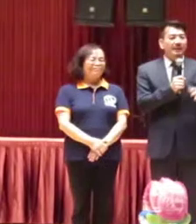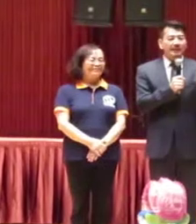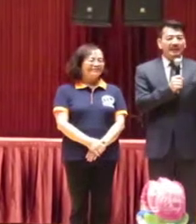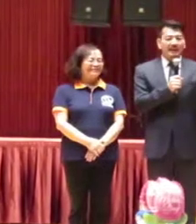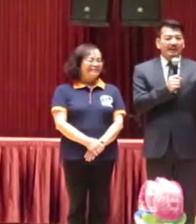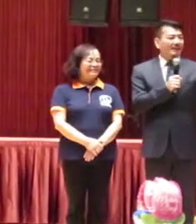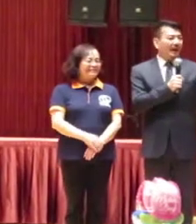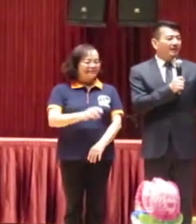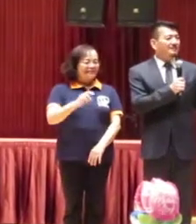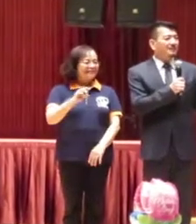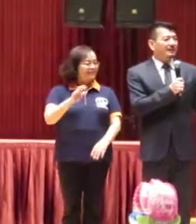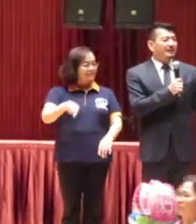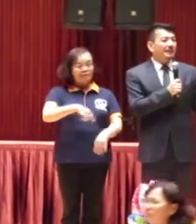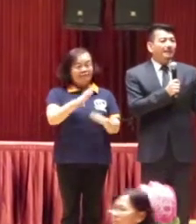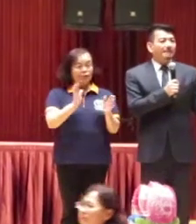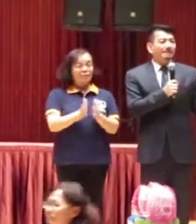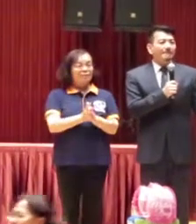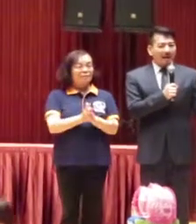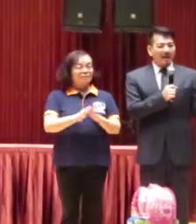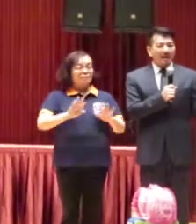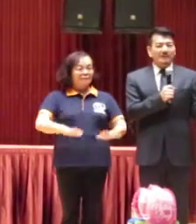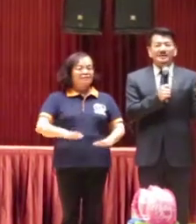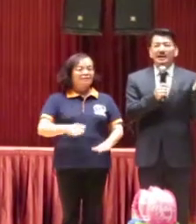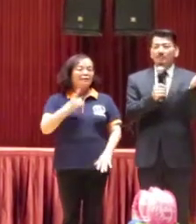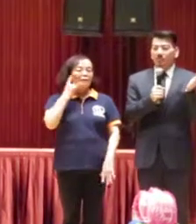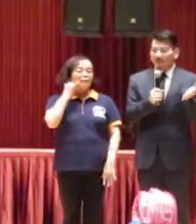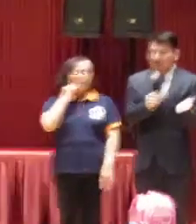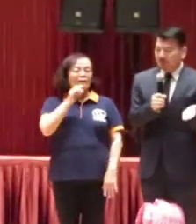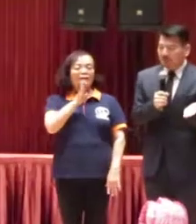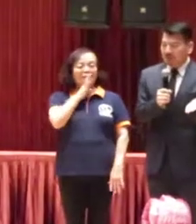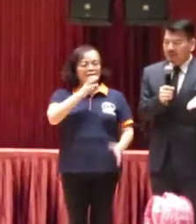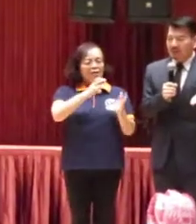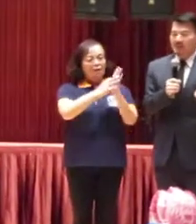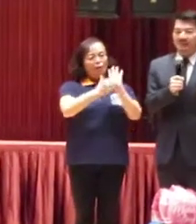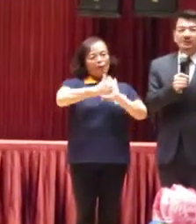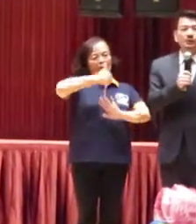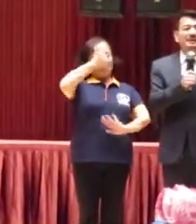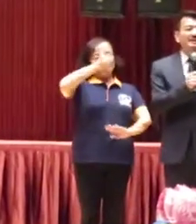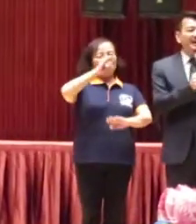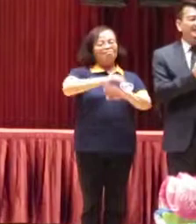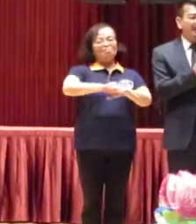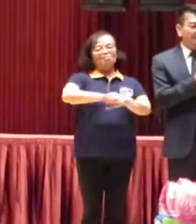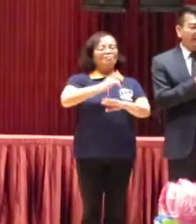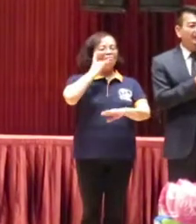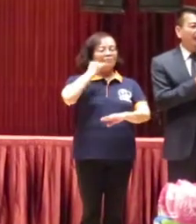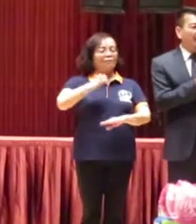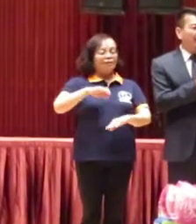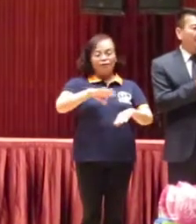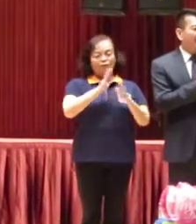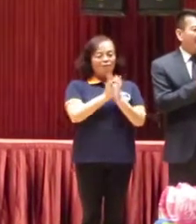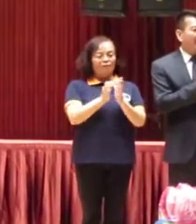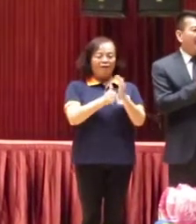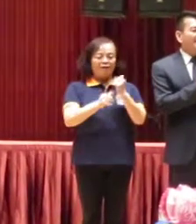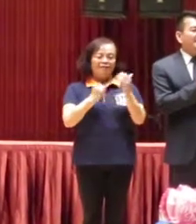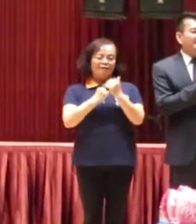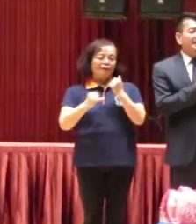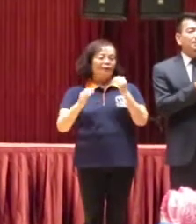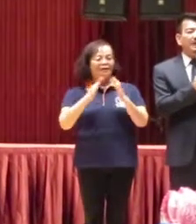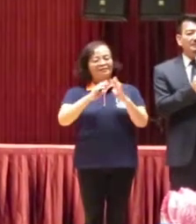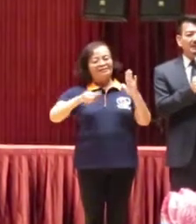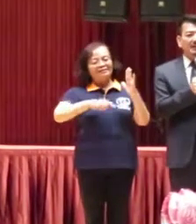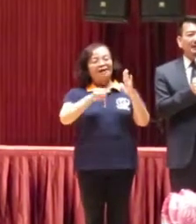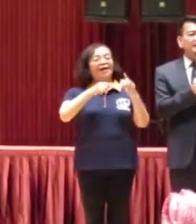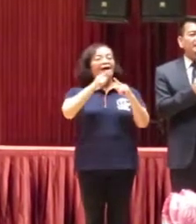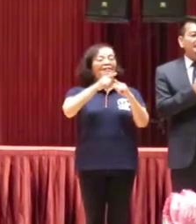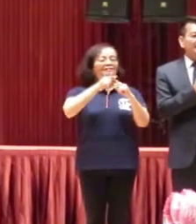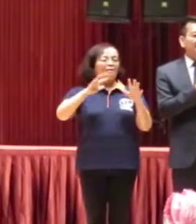下，因为咱今天来拢是妈妈，拢是咱的模范母亲，尤其是全家一起来陪同哦。那今天